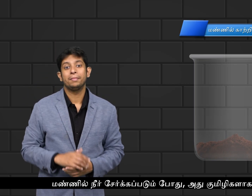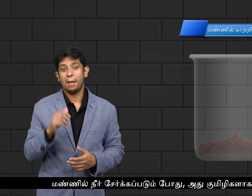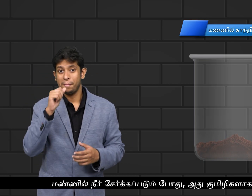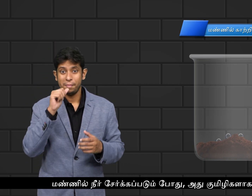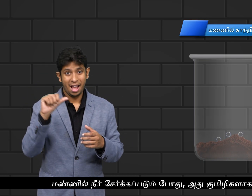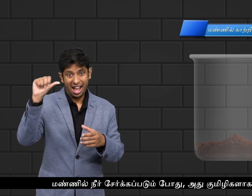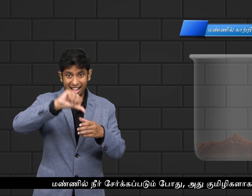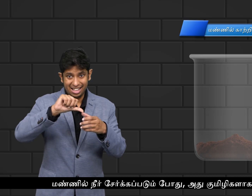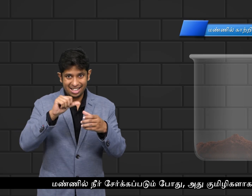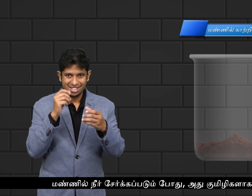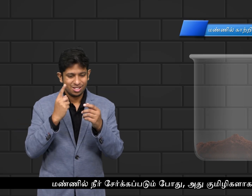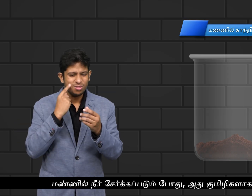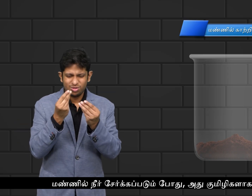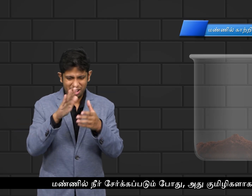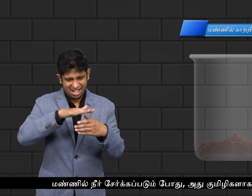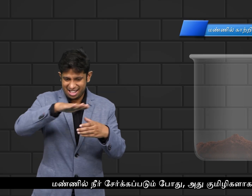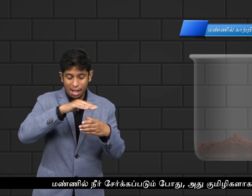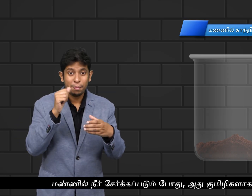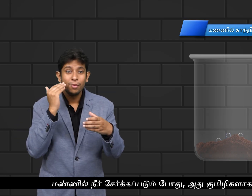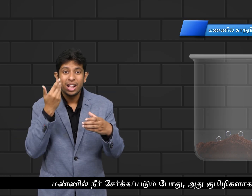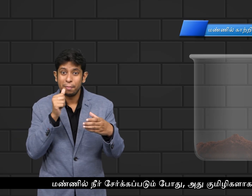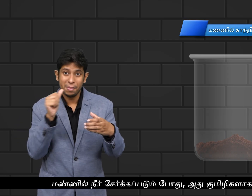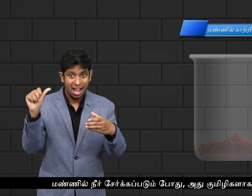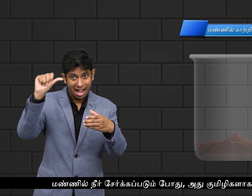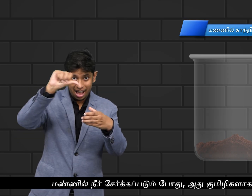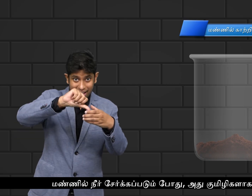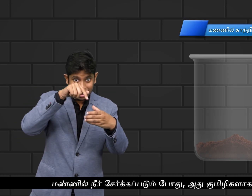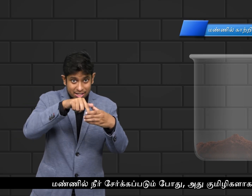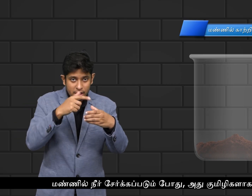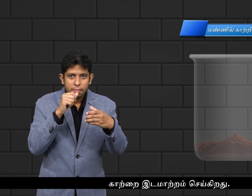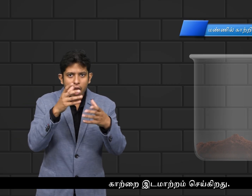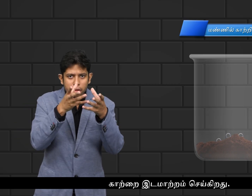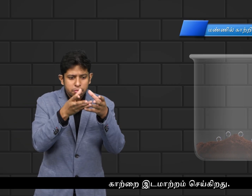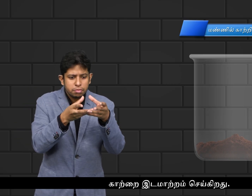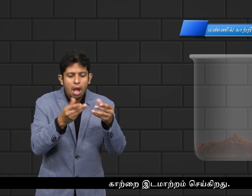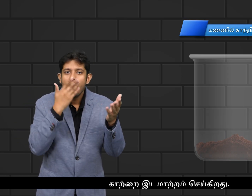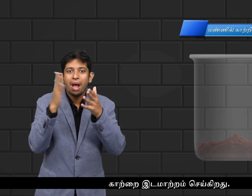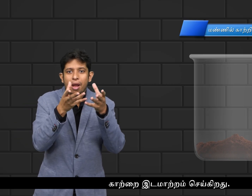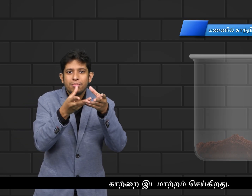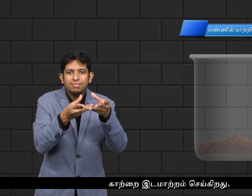மண்ணில் நீர் சேர்க்கப்படும் போது அது குமிழ்களாக தோன்றி காற்றை இடமாற்றம்